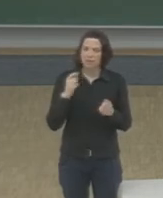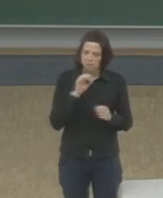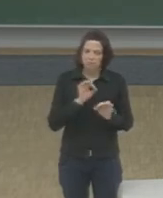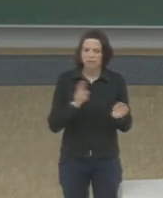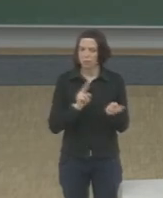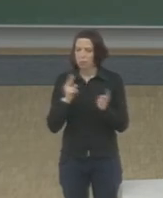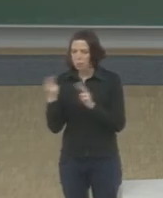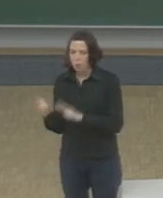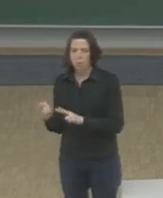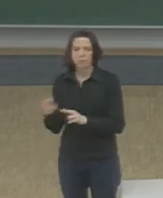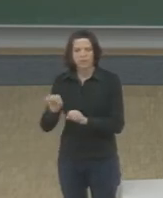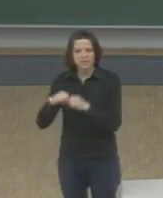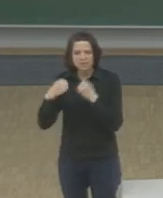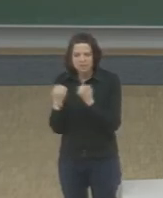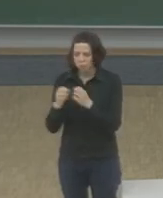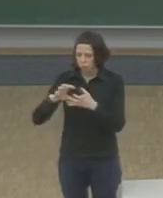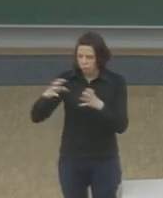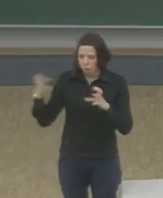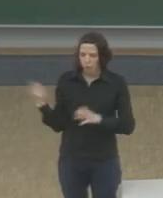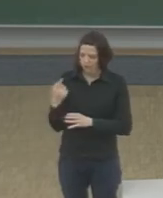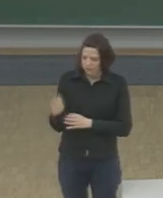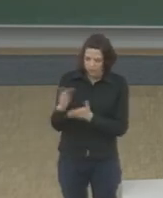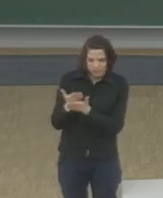Deuten von Situationskomplexen in ihrer